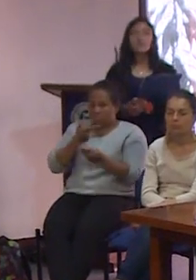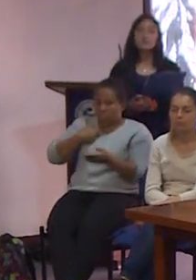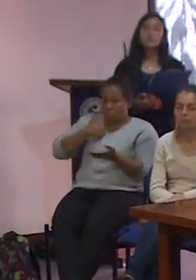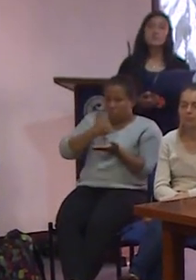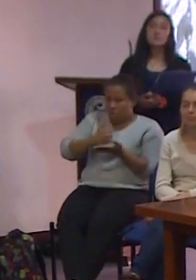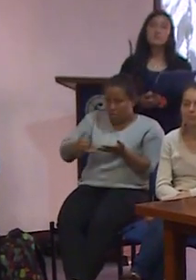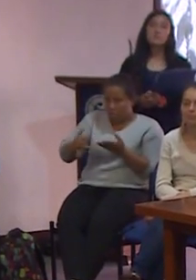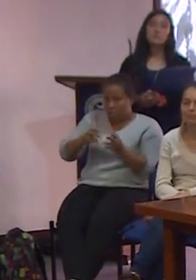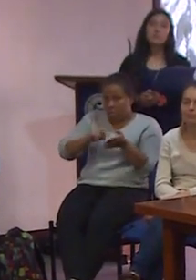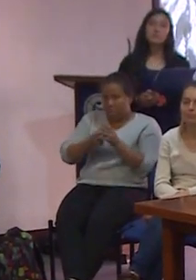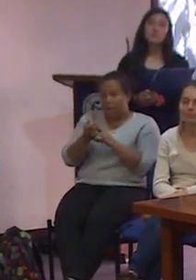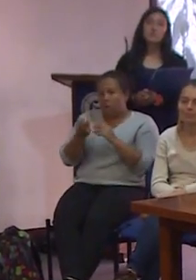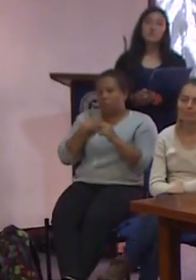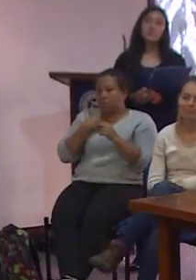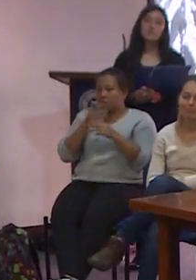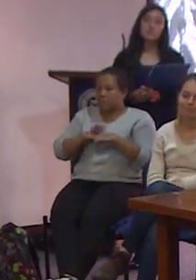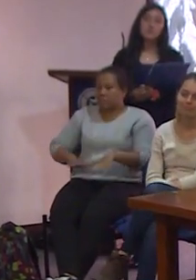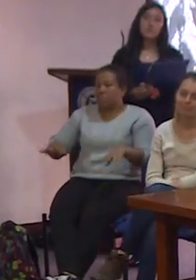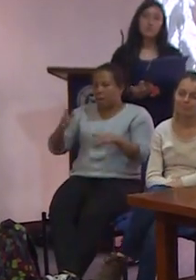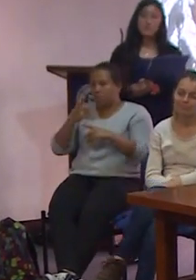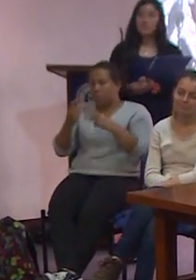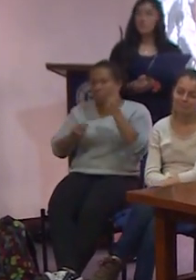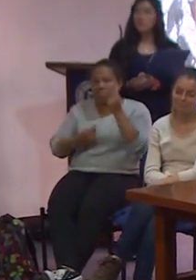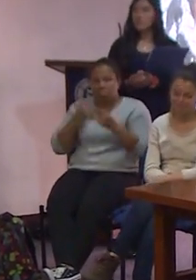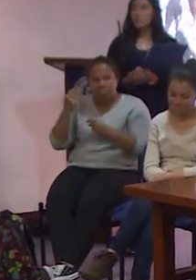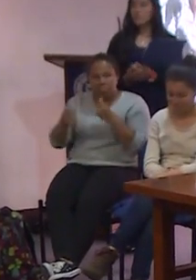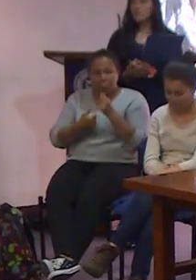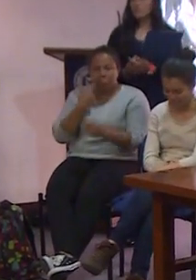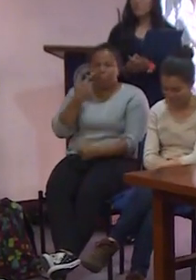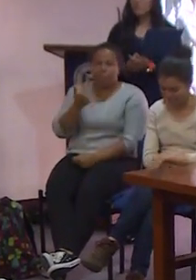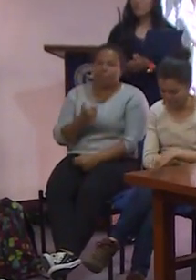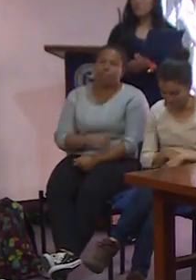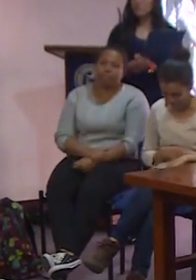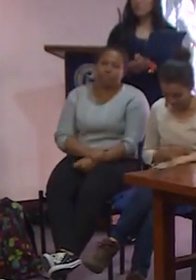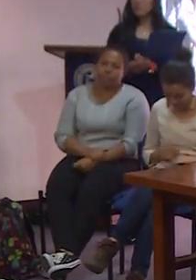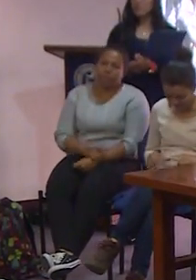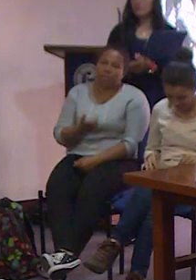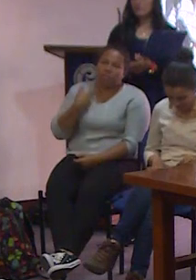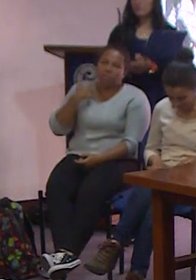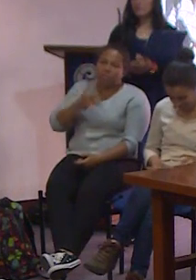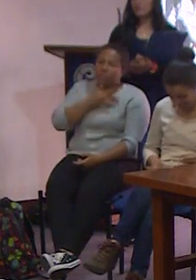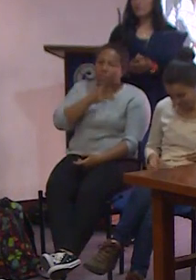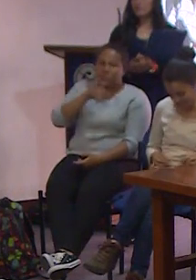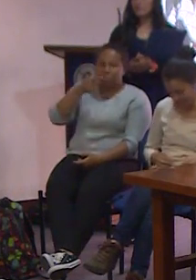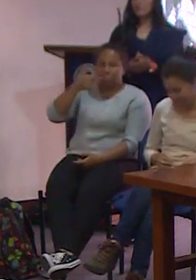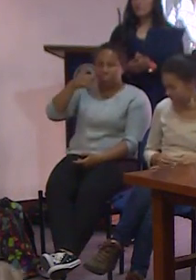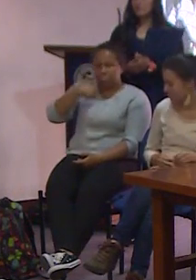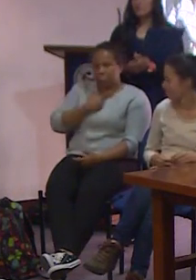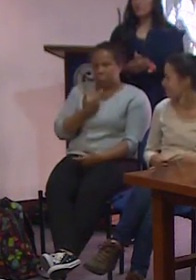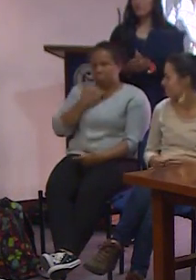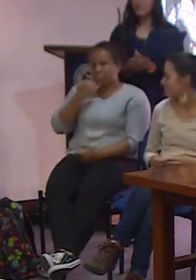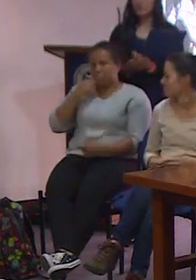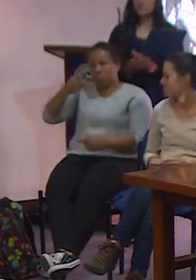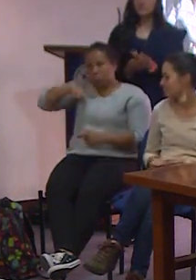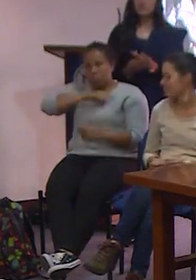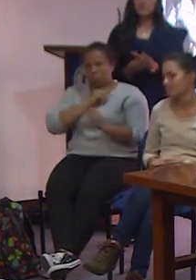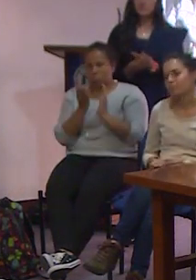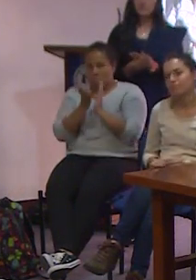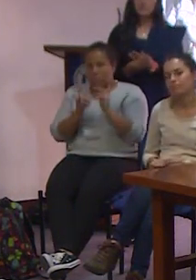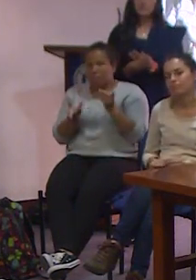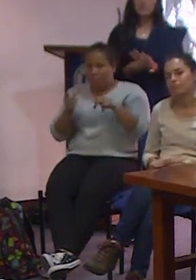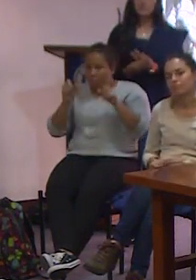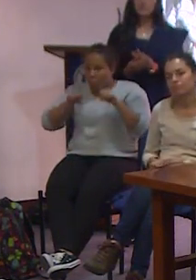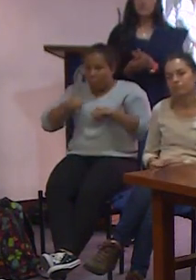un espacio dinámico. Siento yo que, digamos que como estudiantes podríamos llegar a aportar